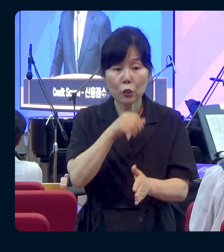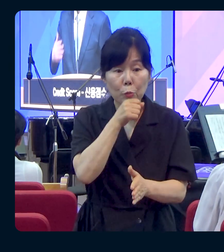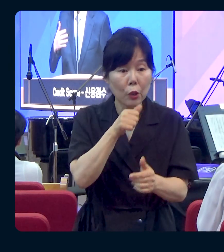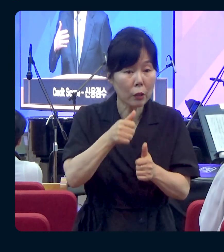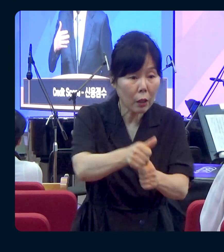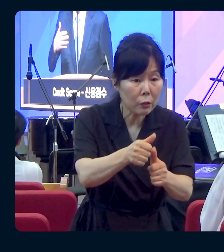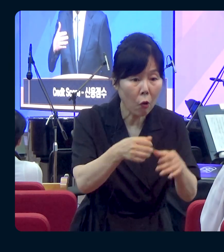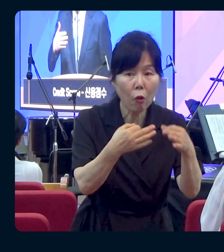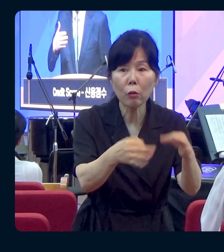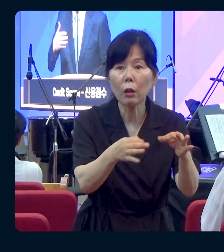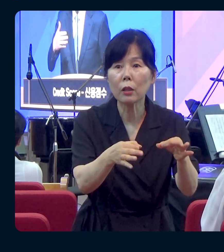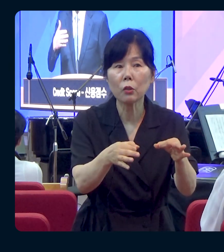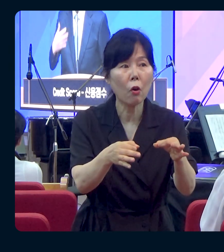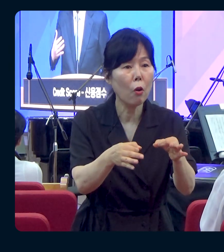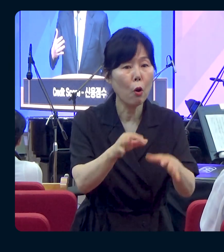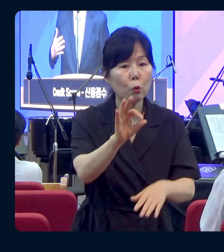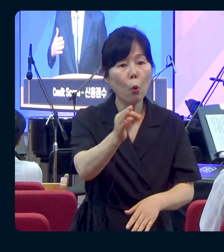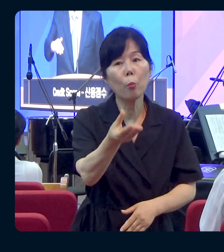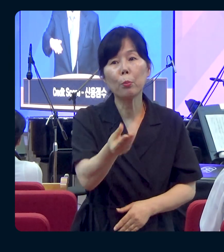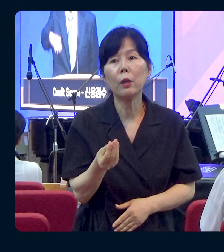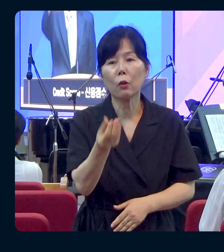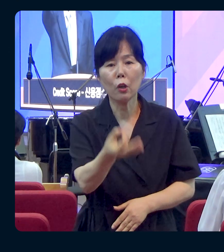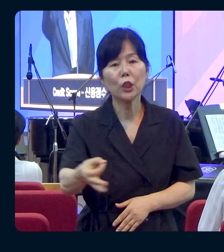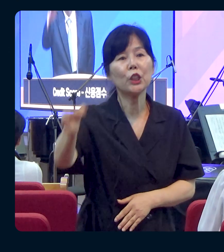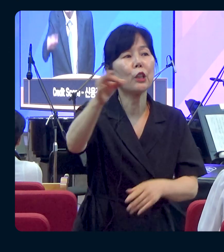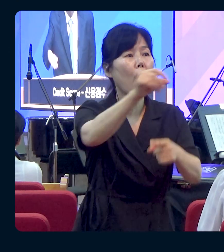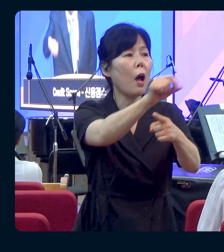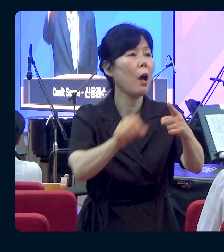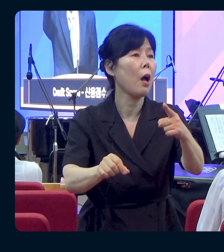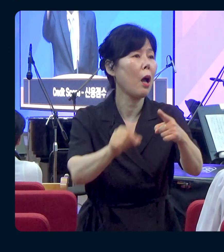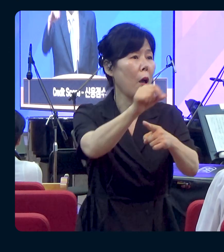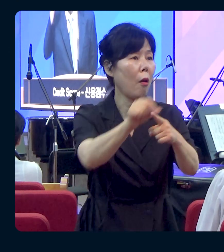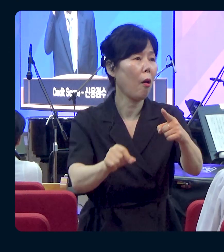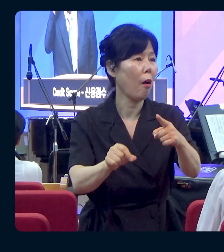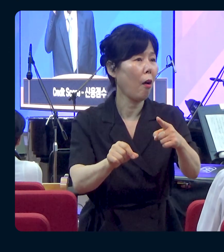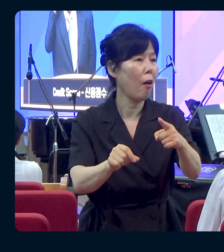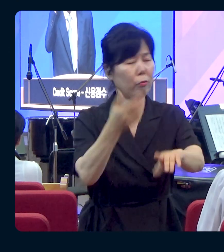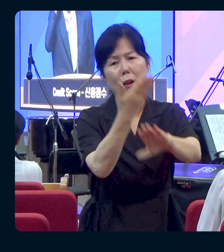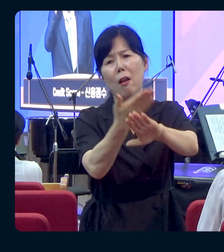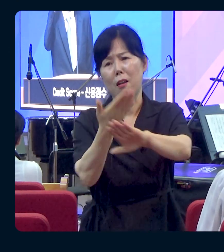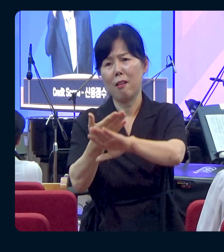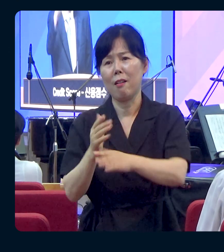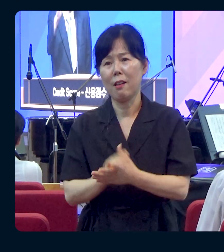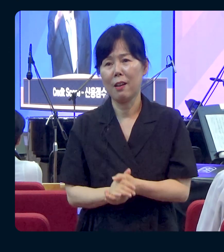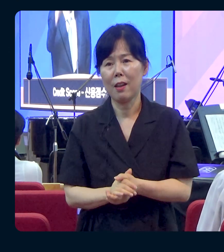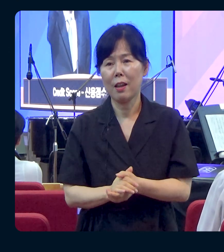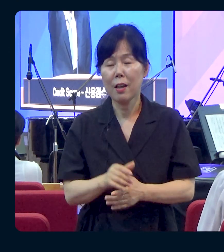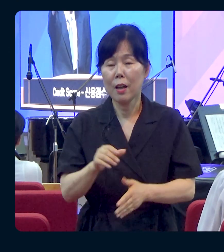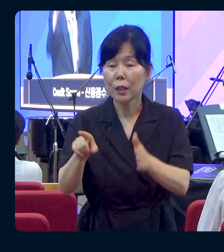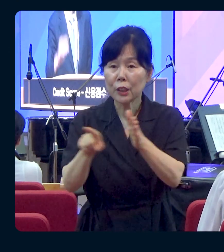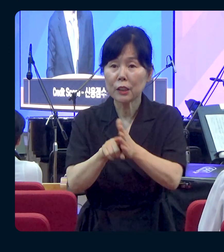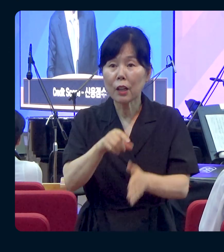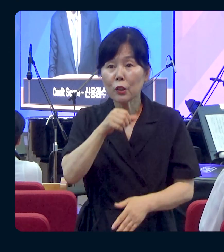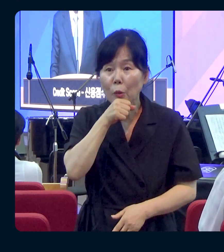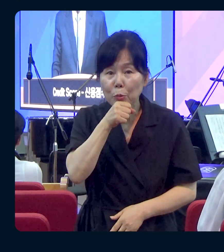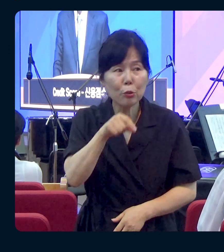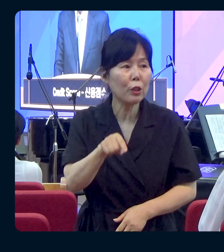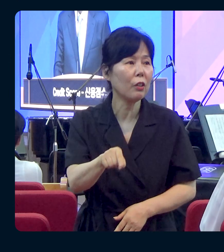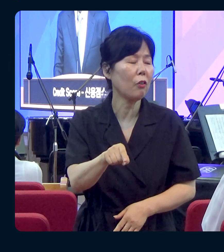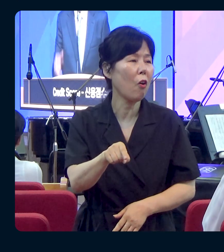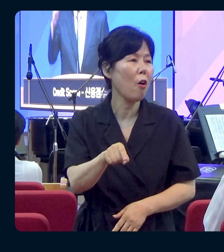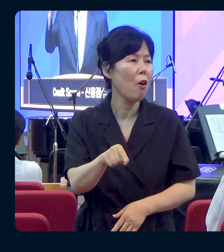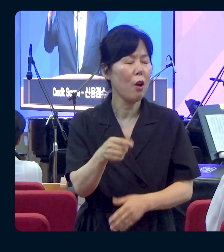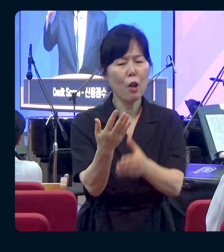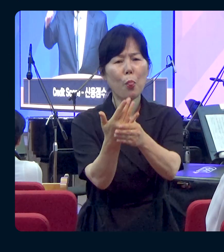중요해요. 왜냐하면 이거에 따라서 은행에서 융자가 나올 때 이자율이 왔다 갔다 해요. 누가 말하기를